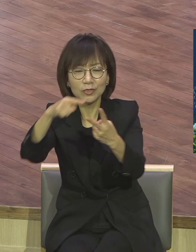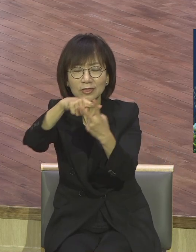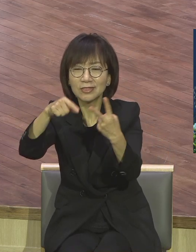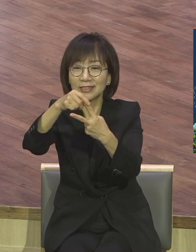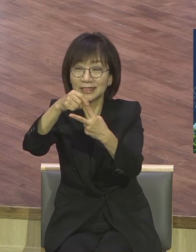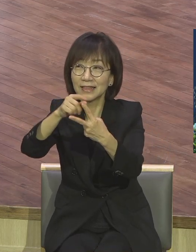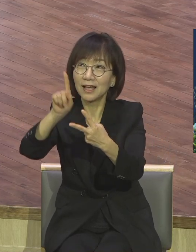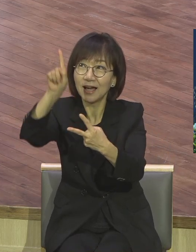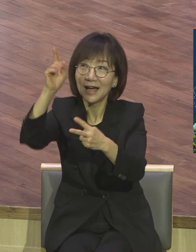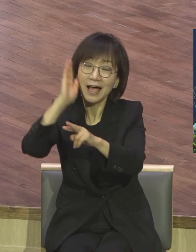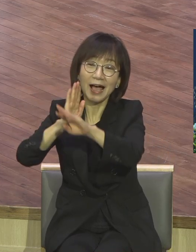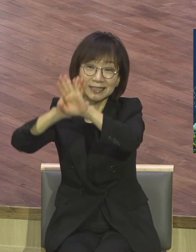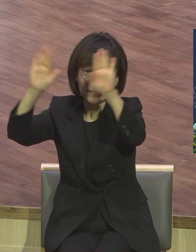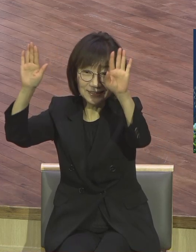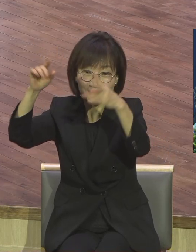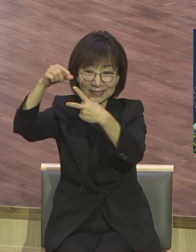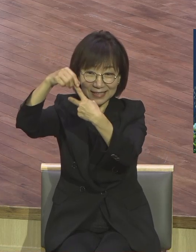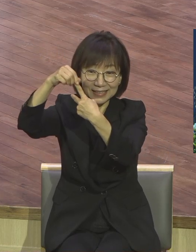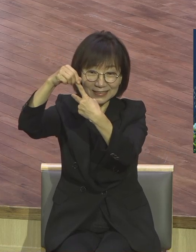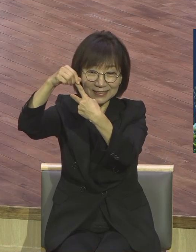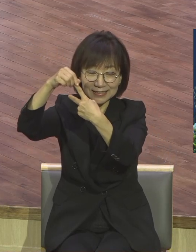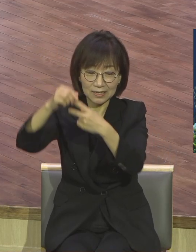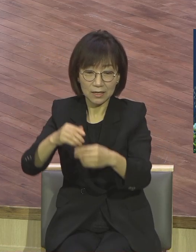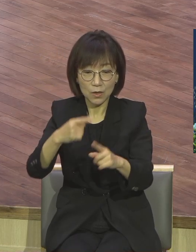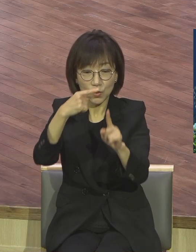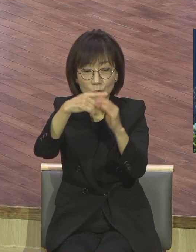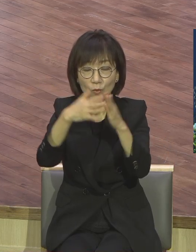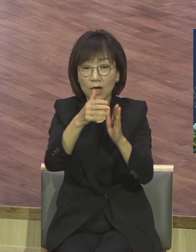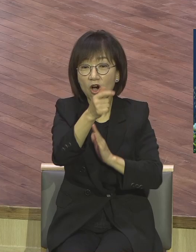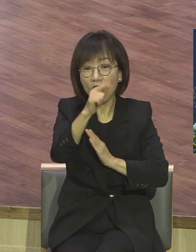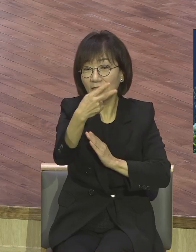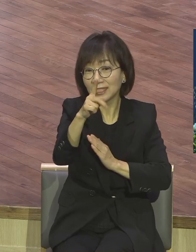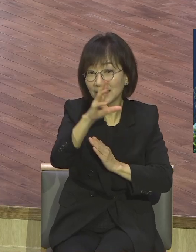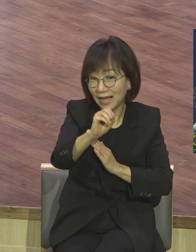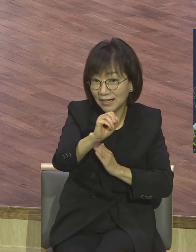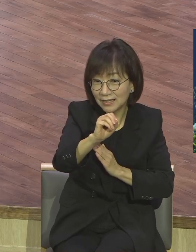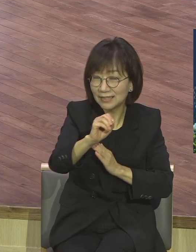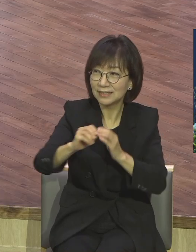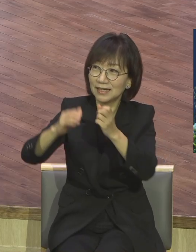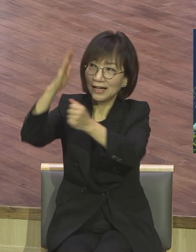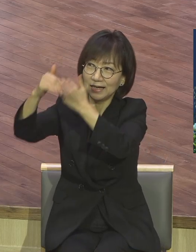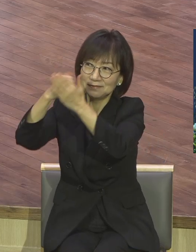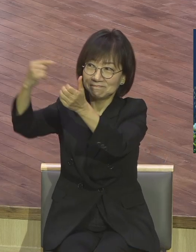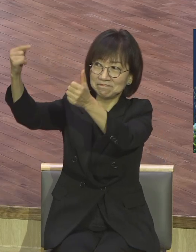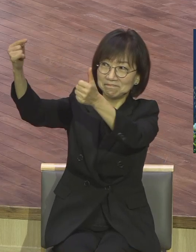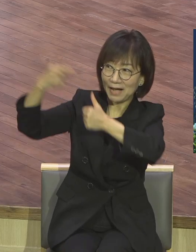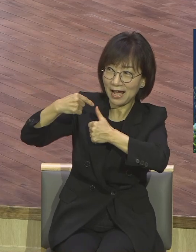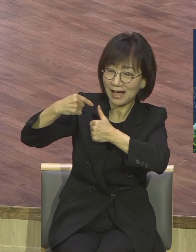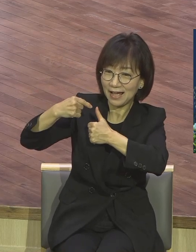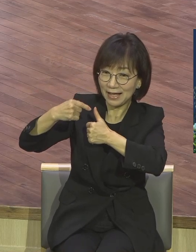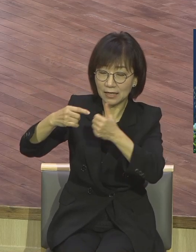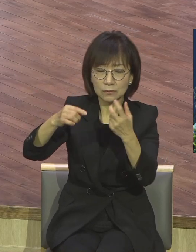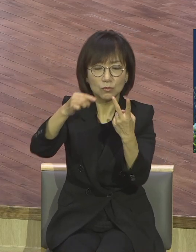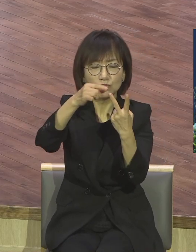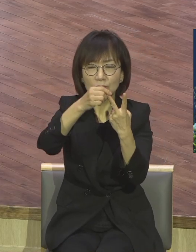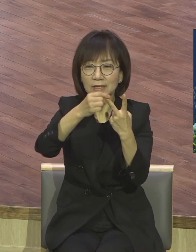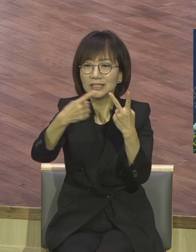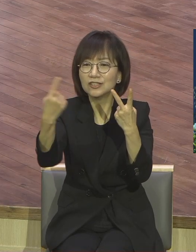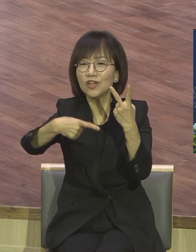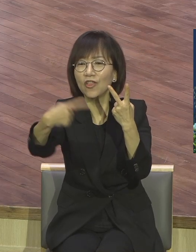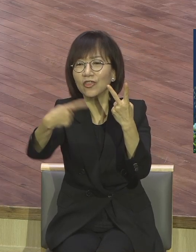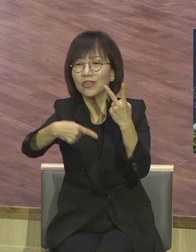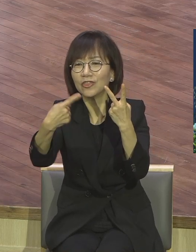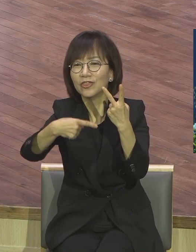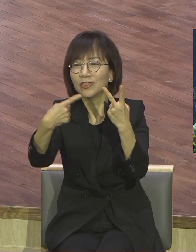천입니다. 본당 헌당은 하나님께서 우리에게 주신 천명이다. 또 하나는